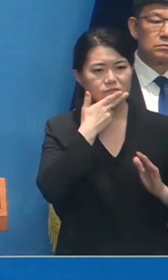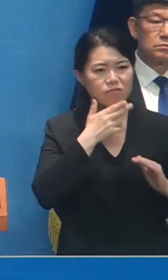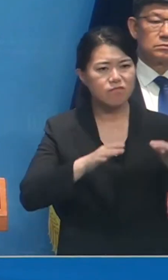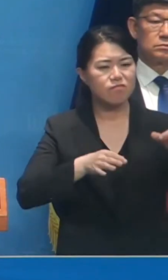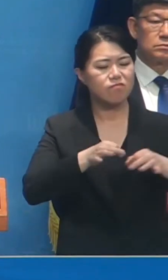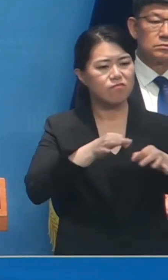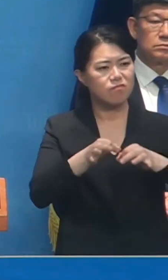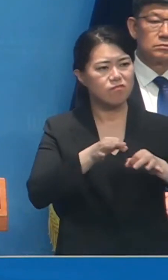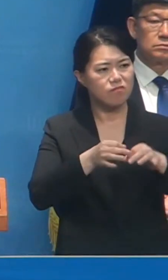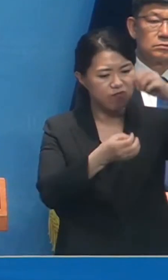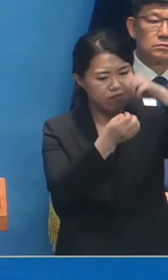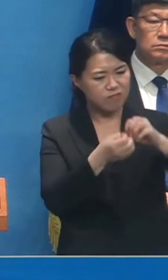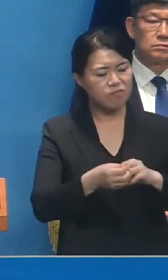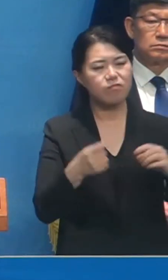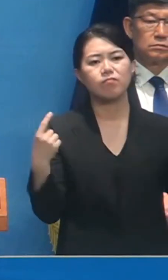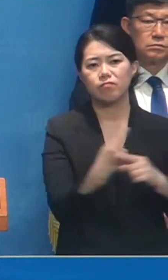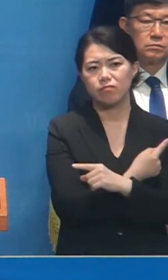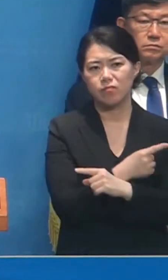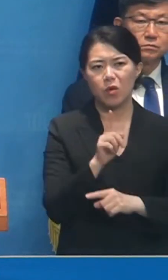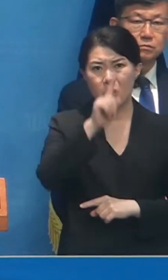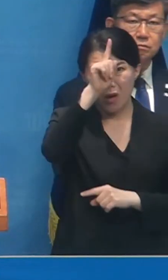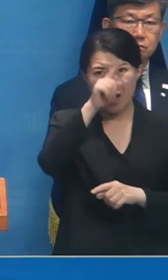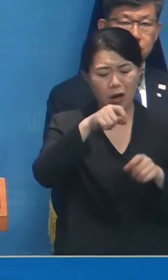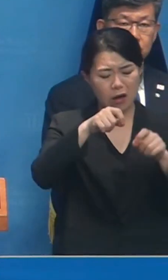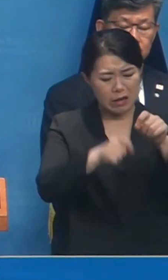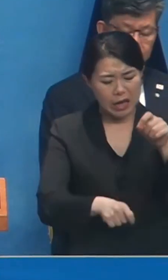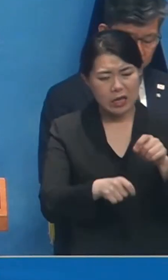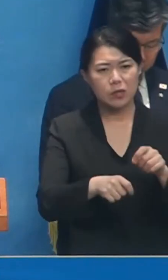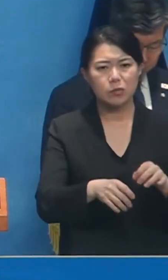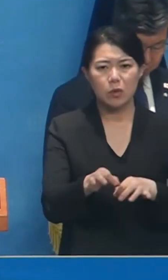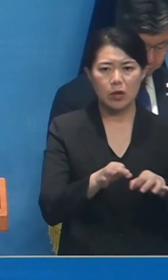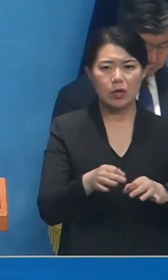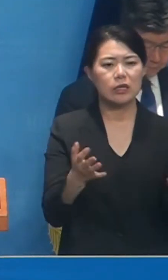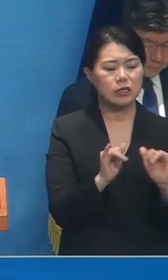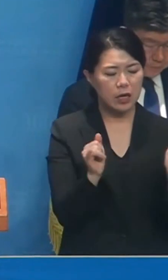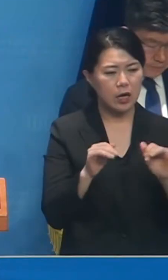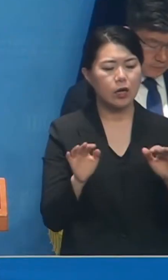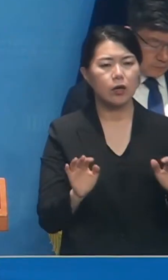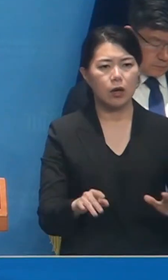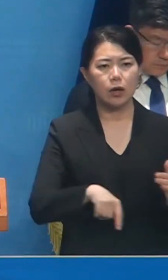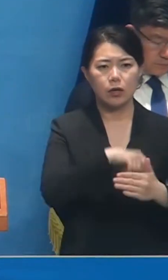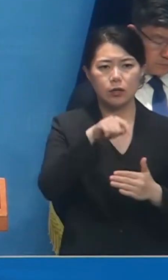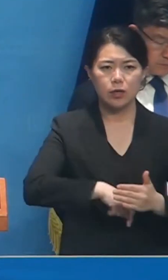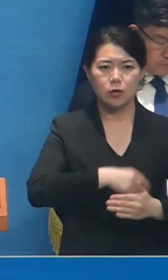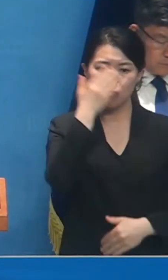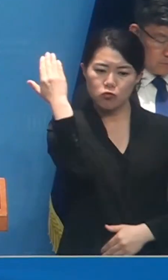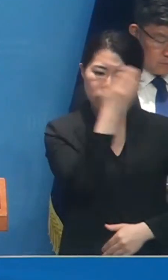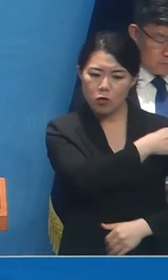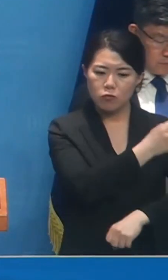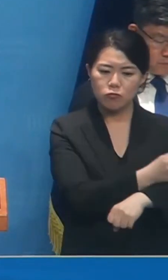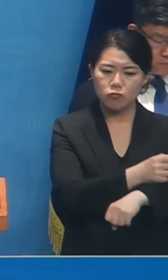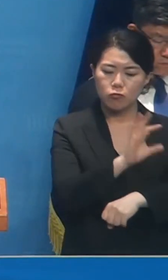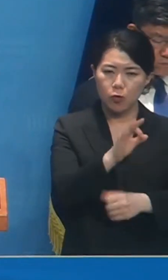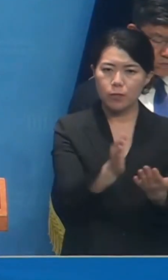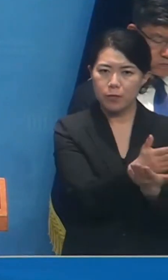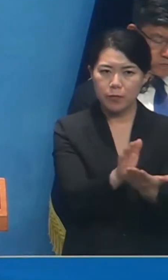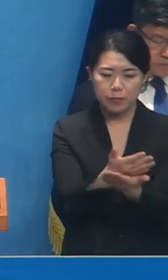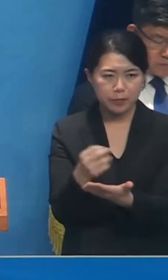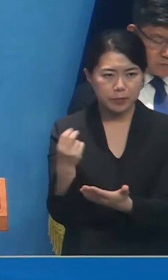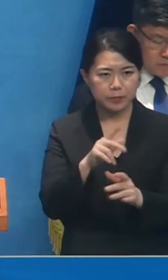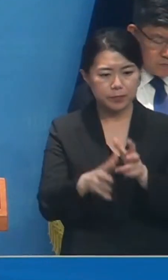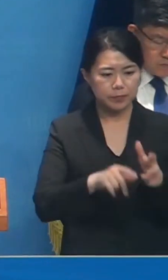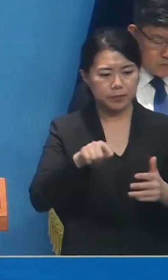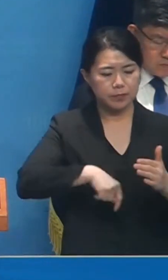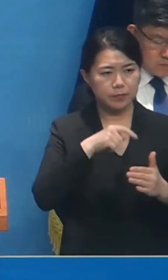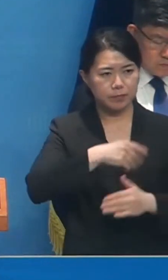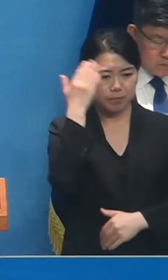관행 개선, 원청, 대리점, 기사 간의 합리적이고 투명한 수수료 배분 구조 마련 등 산업 내